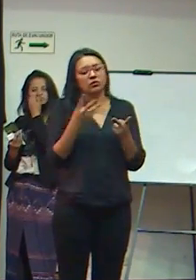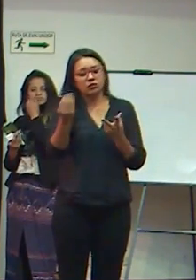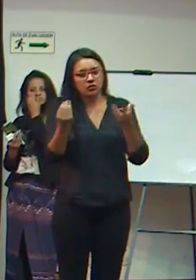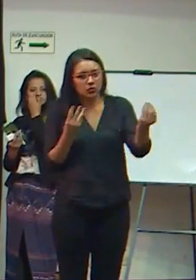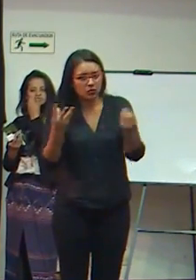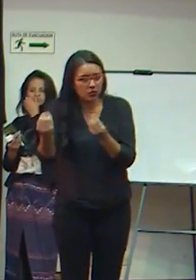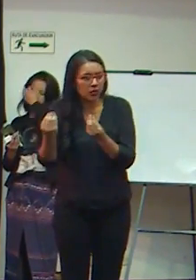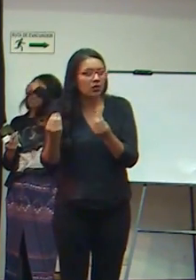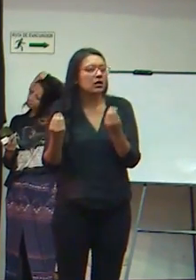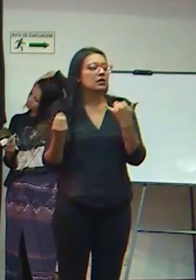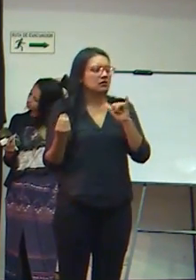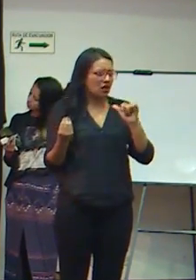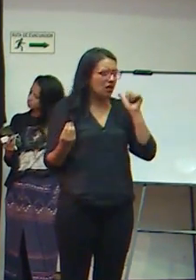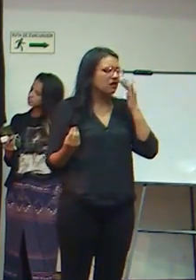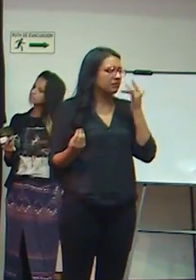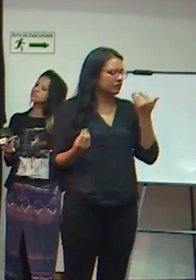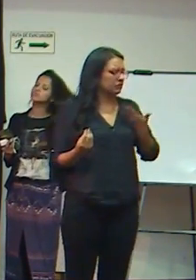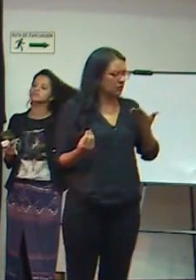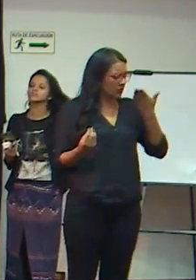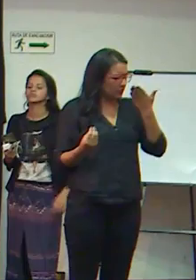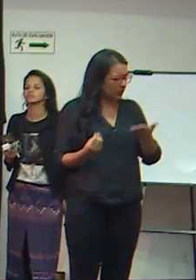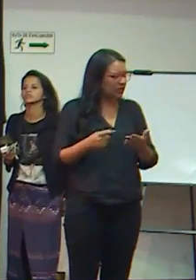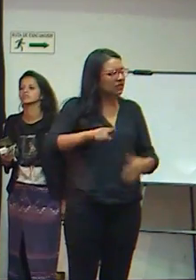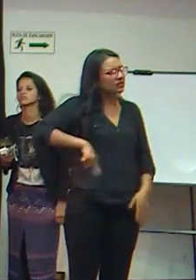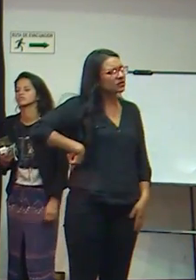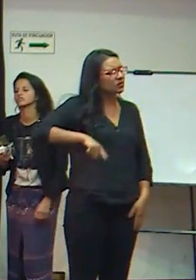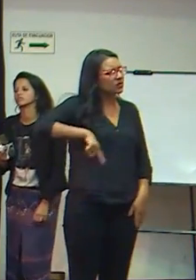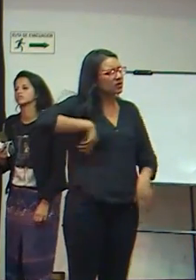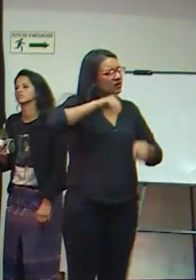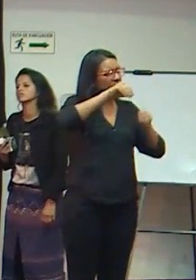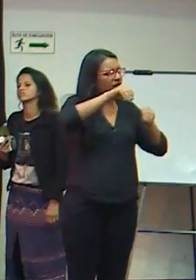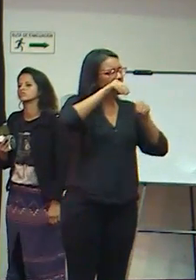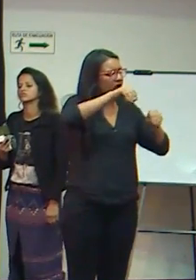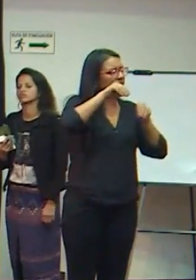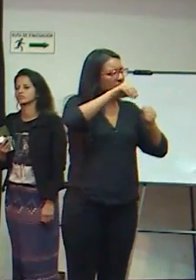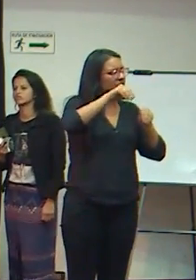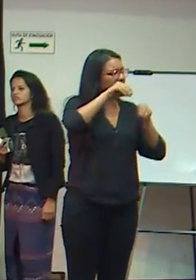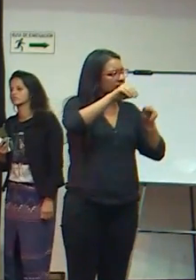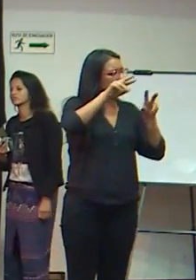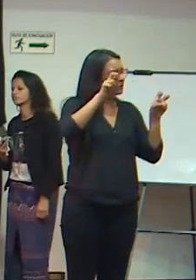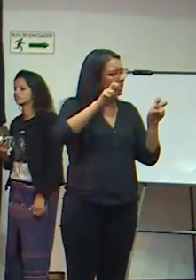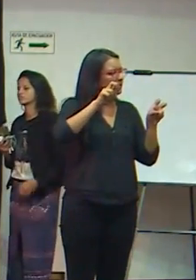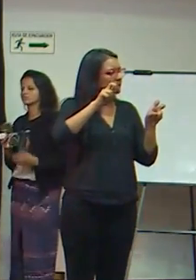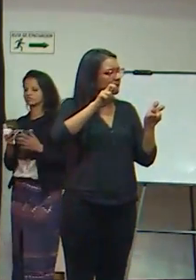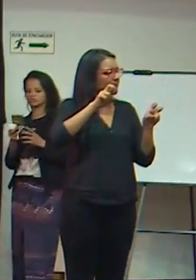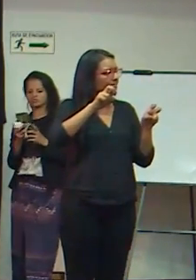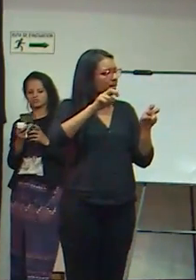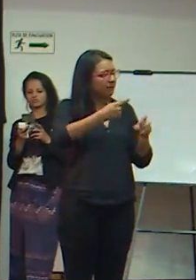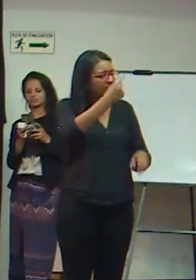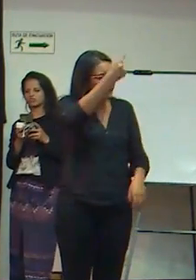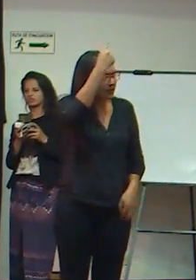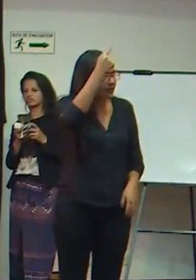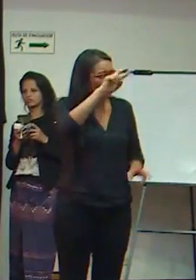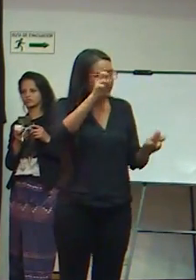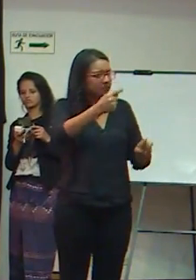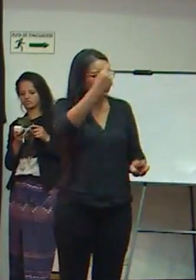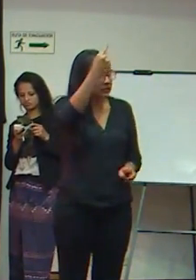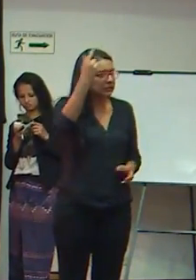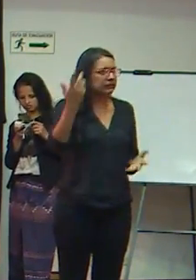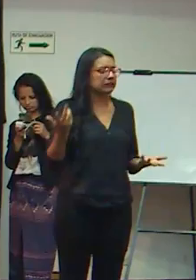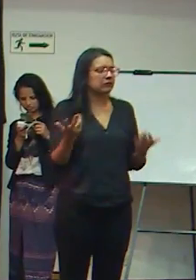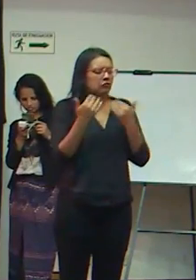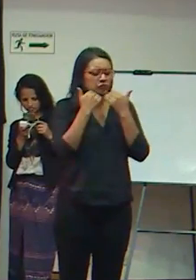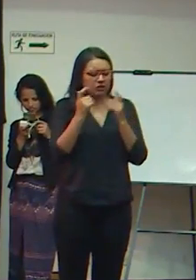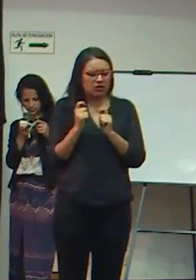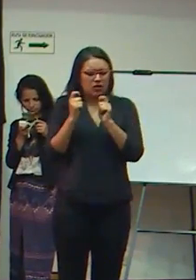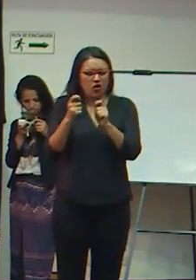grupos. Ya hay una propuesta, por ejemplo, de esa escuela de formación en términos de política, no sé